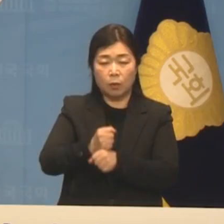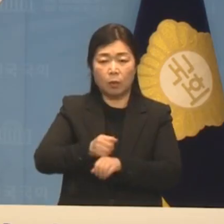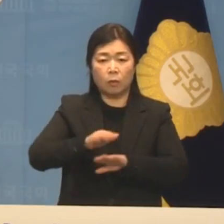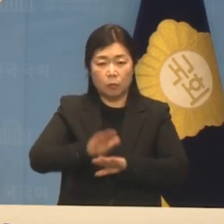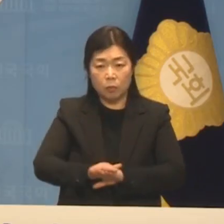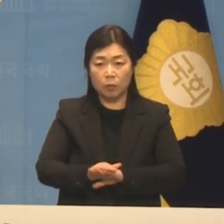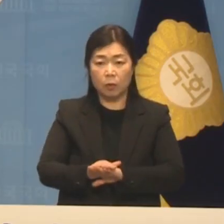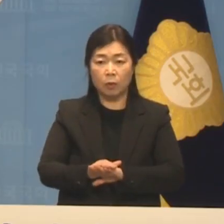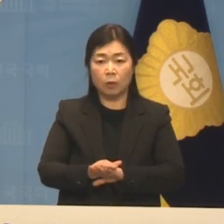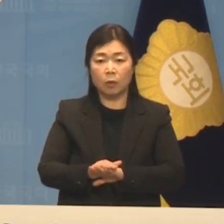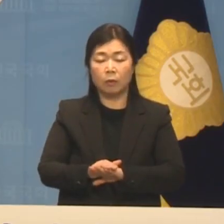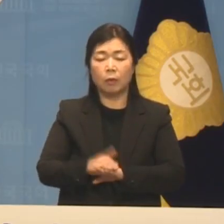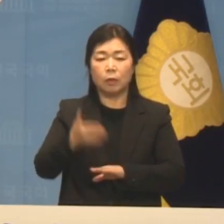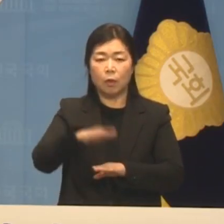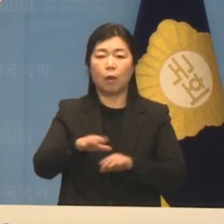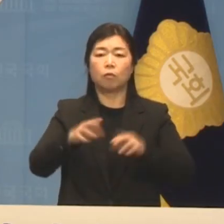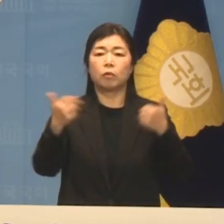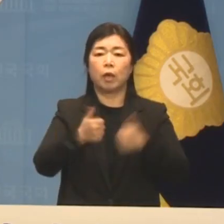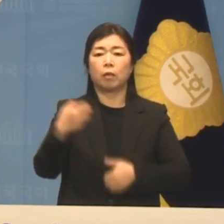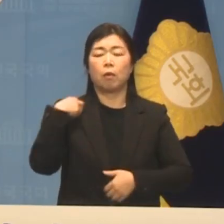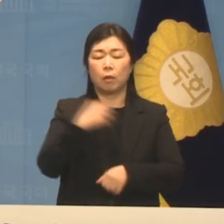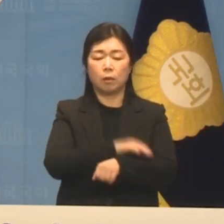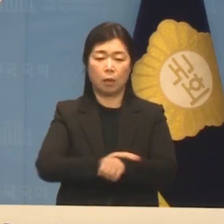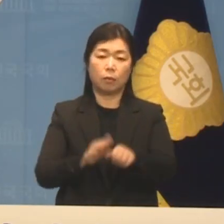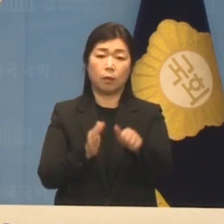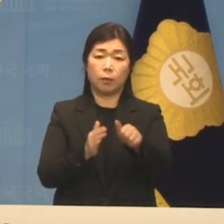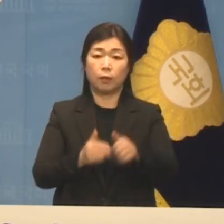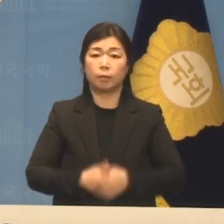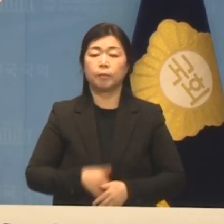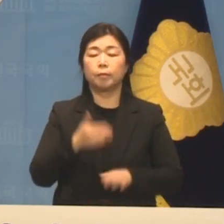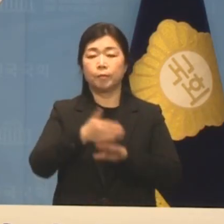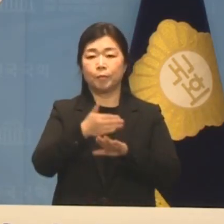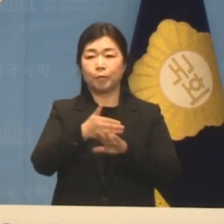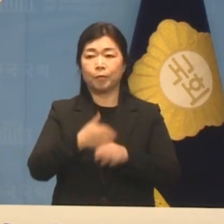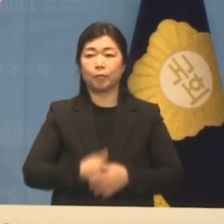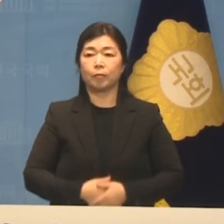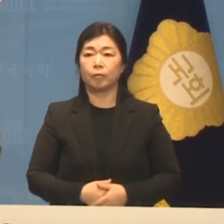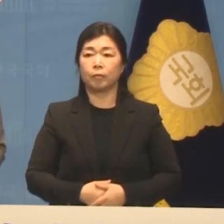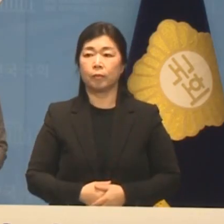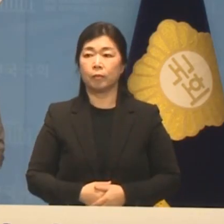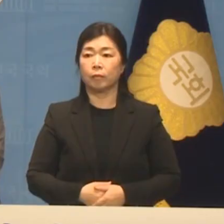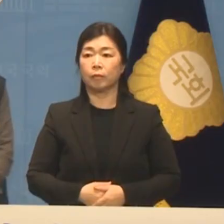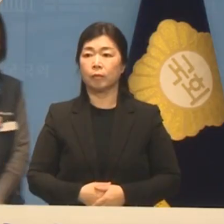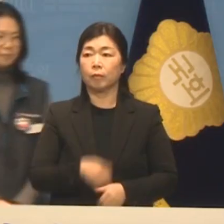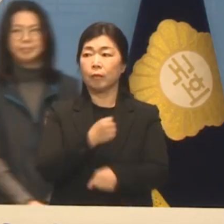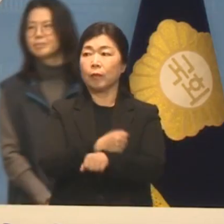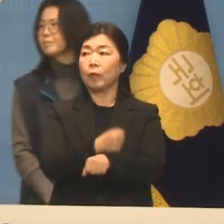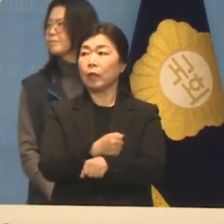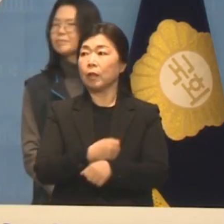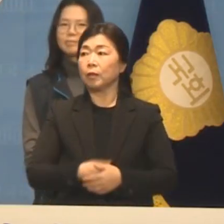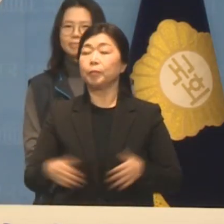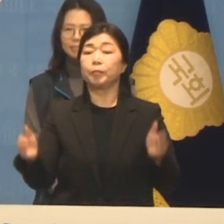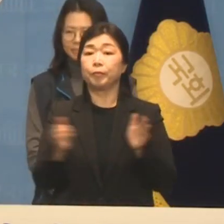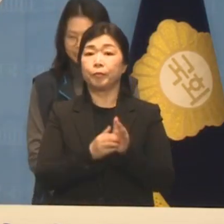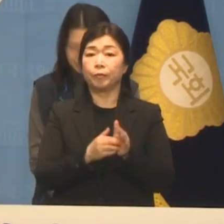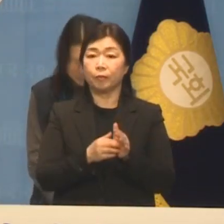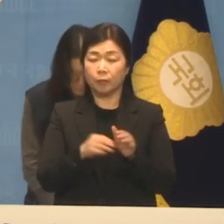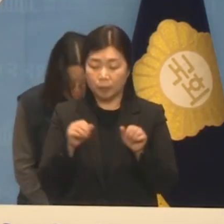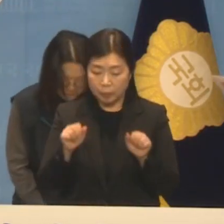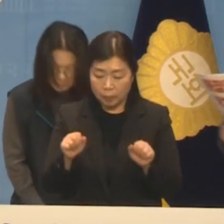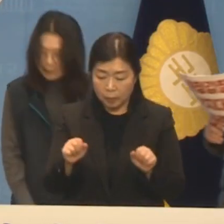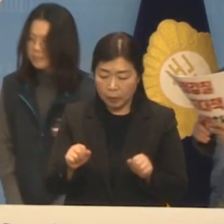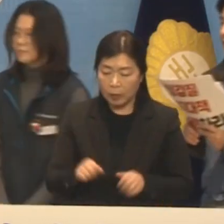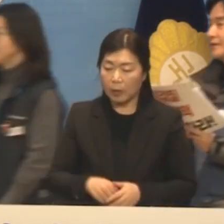있도록 국회가 그 역할을 다해 주시기 바랍니다. 감사합니다. 수고하셨습니다. 여기서 마치겠습니다.